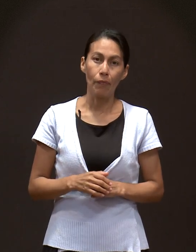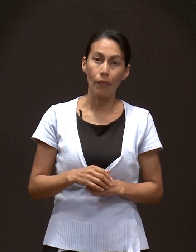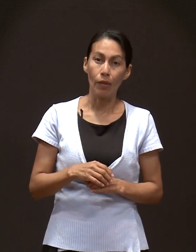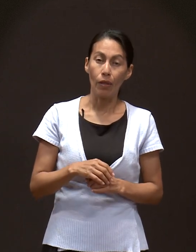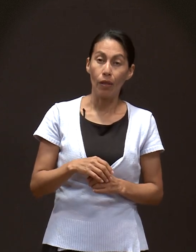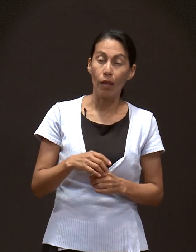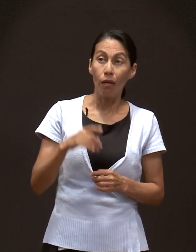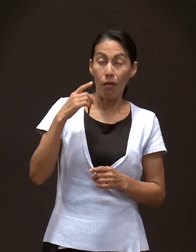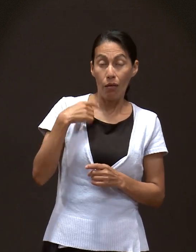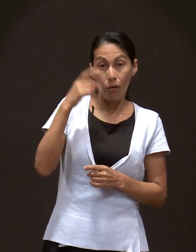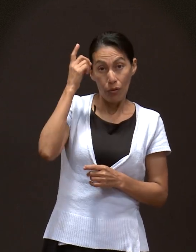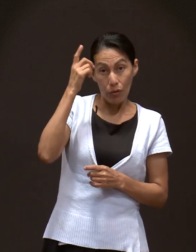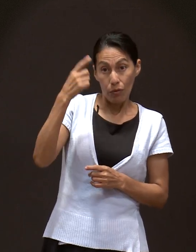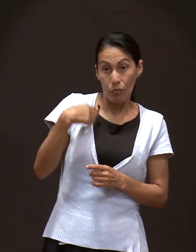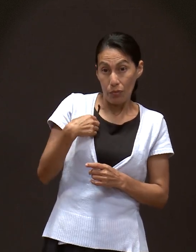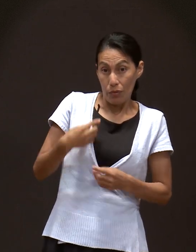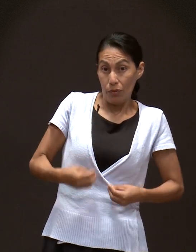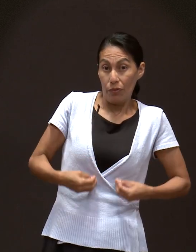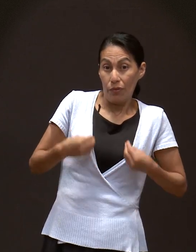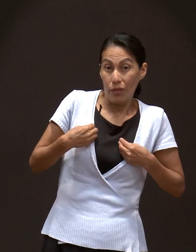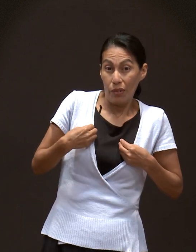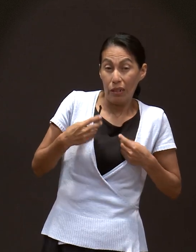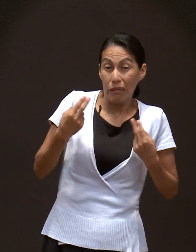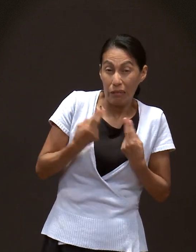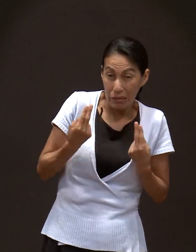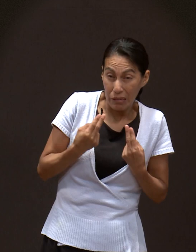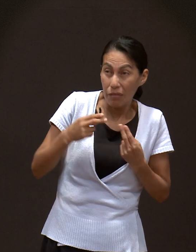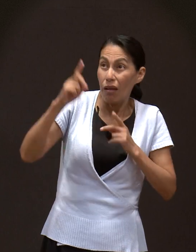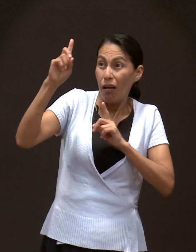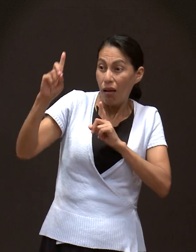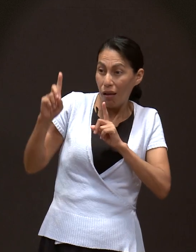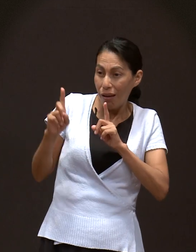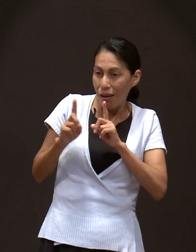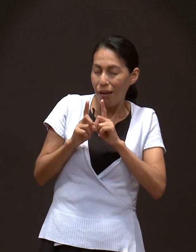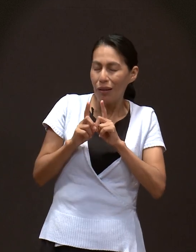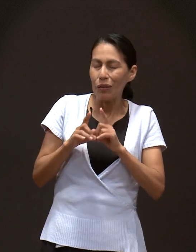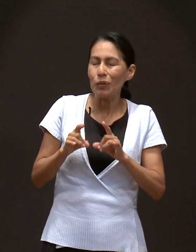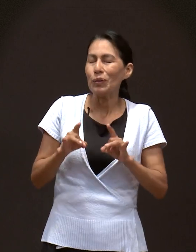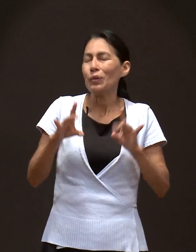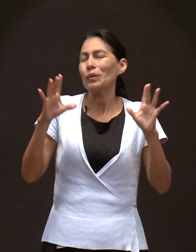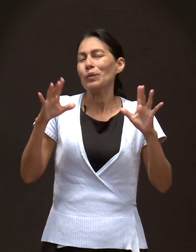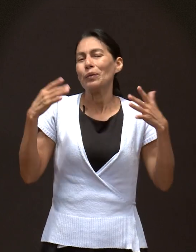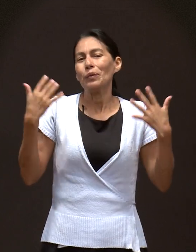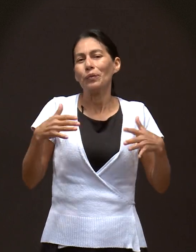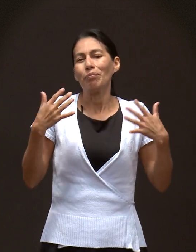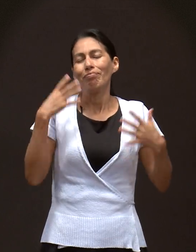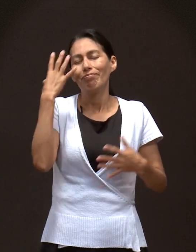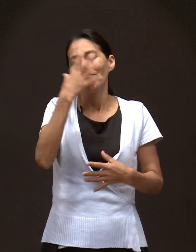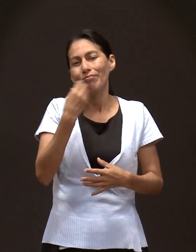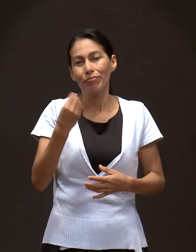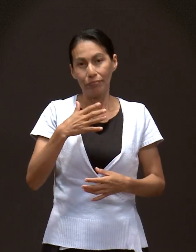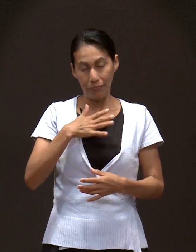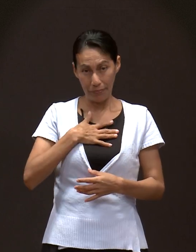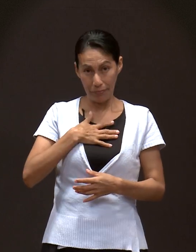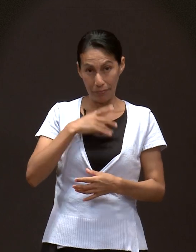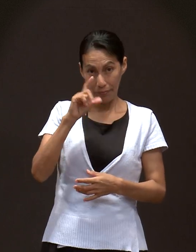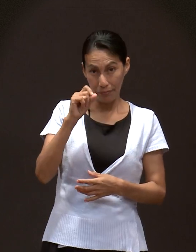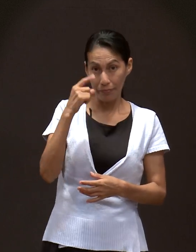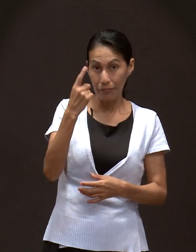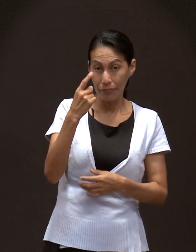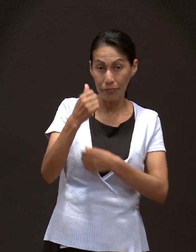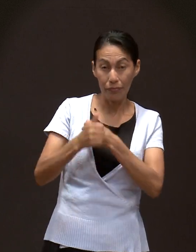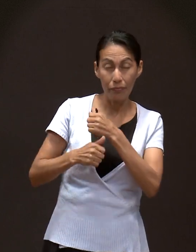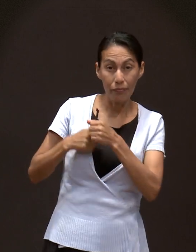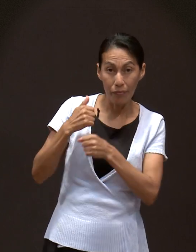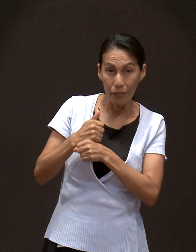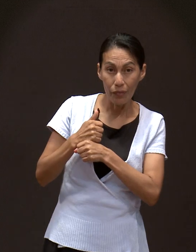así es. Yo fruto en el momento en que Dios llegó a mi vida, y llegó en ese momento que yo lo necesitaba. Amén. Y lo ha estado, pastor. Tengo 21